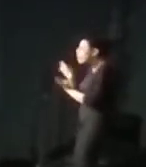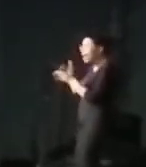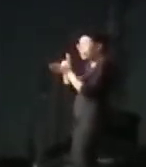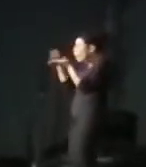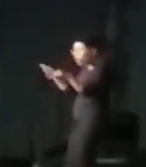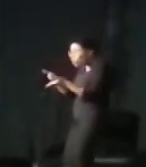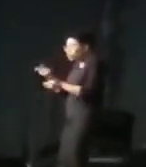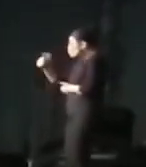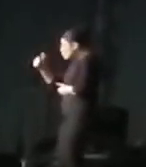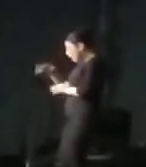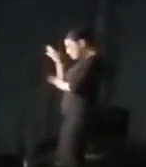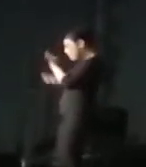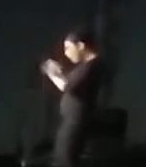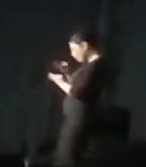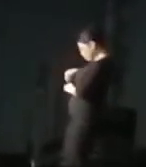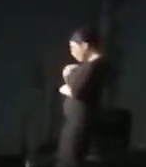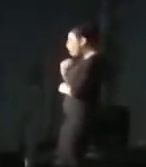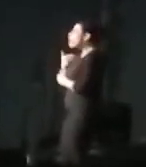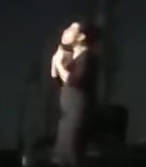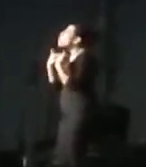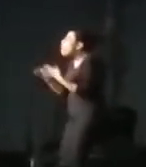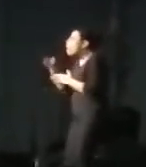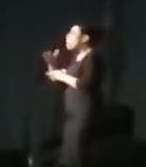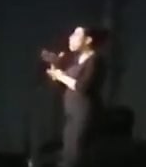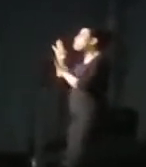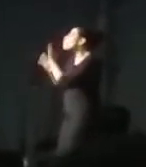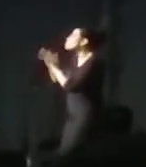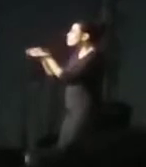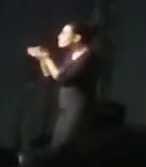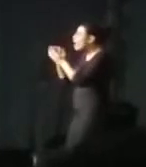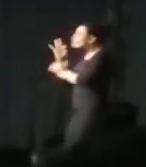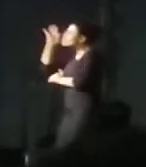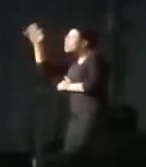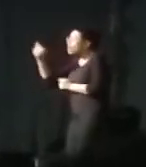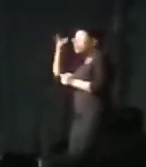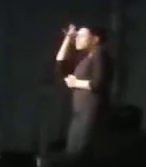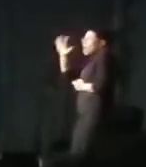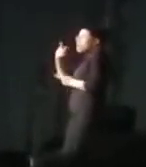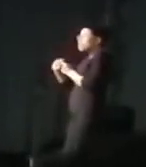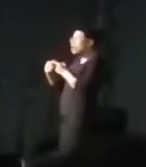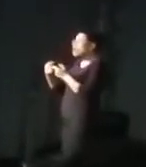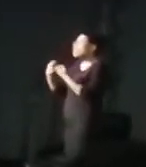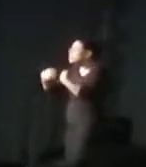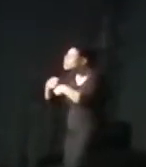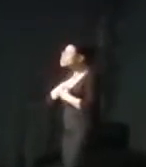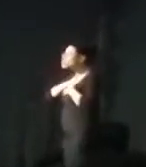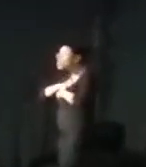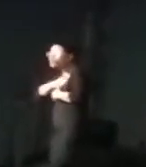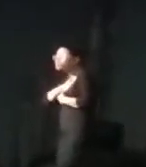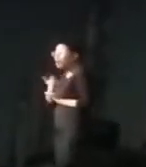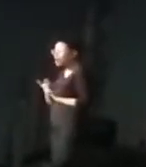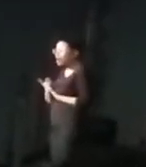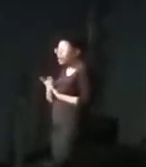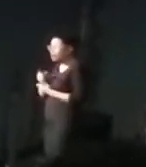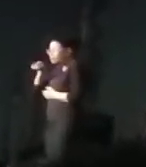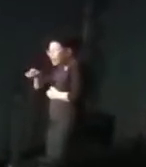Muitas jovens. Qual é o plano? Quais são os seus projetos? Não sei, porque eu tenho que gostar. Eu falo com gente que parece ser um